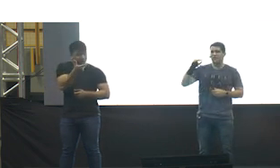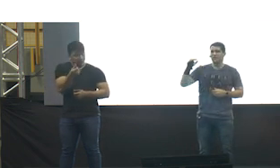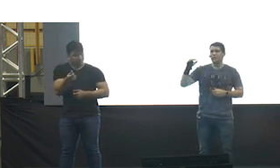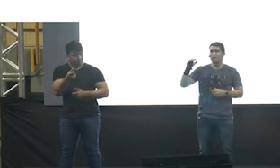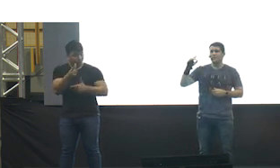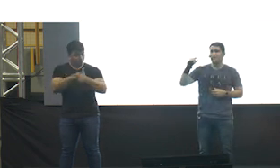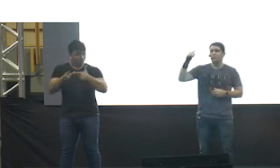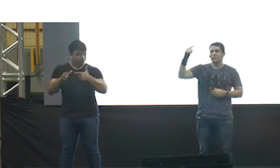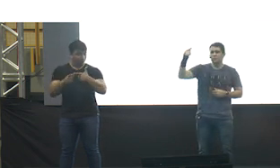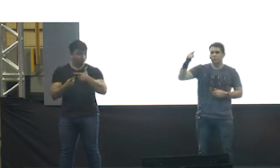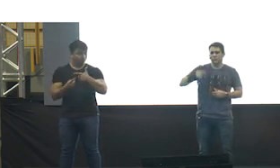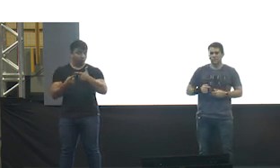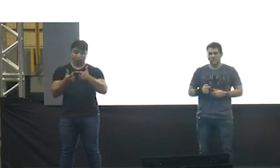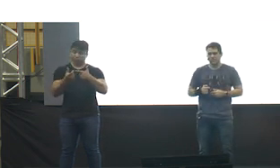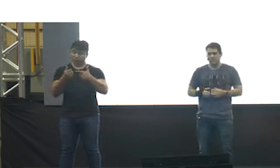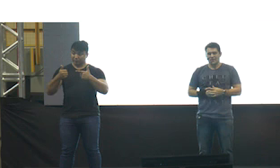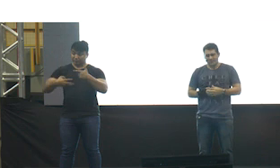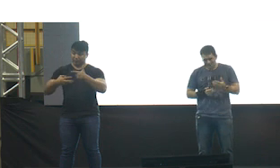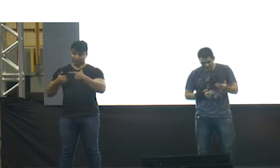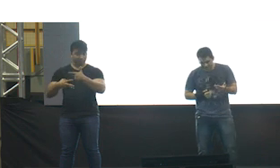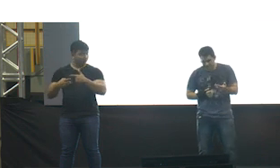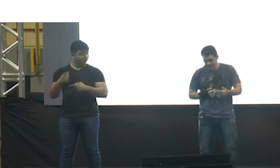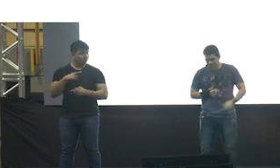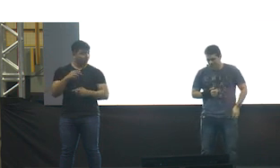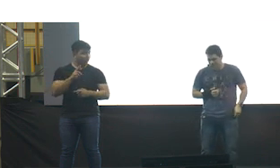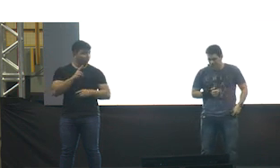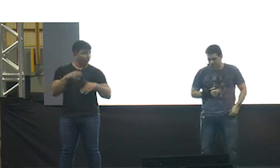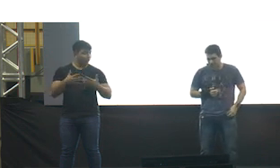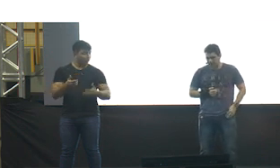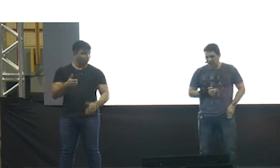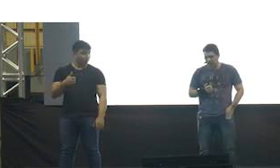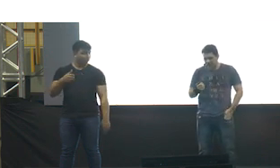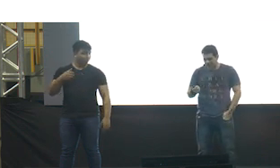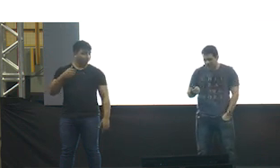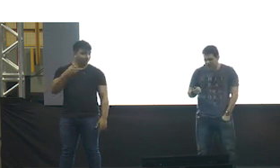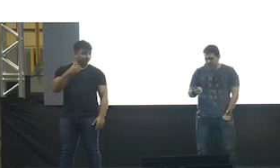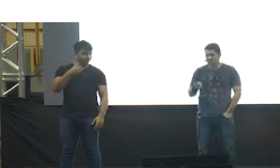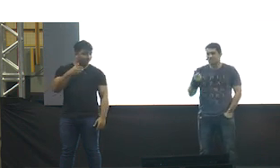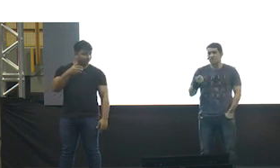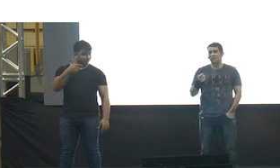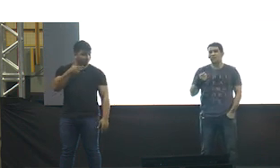726 dividido por quanto? Por 13. Dá exatamente igual a quanto?